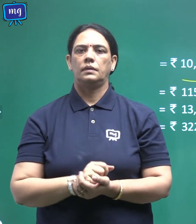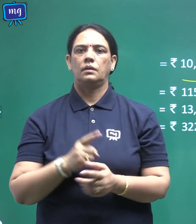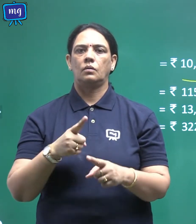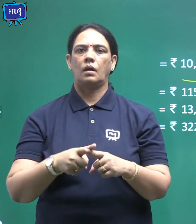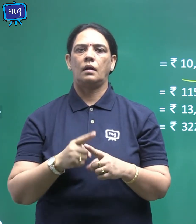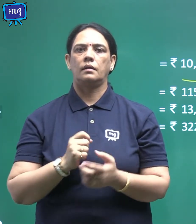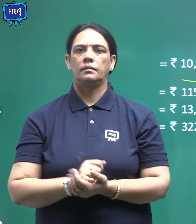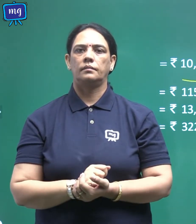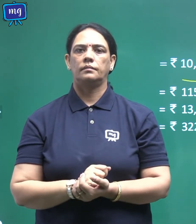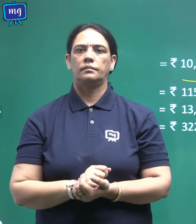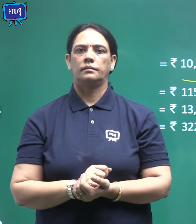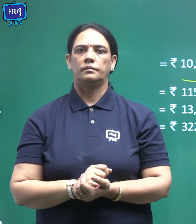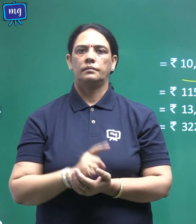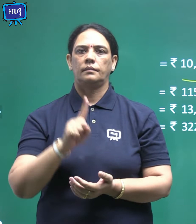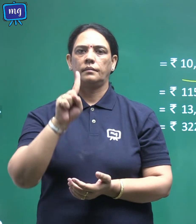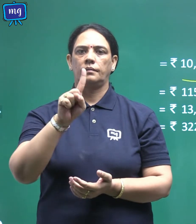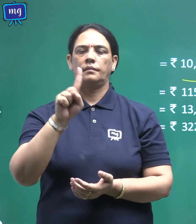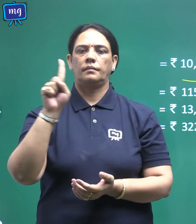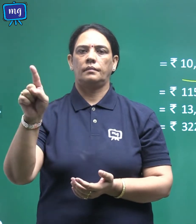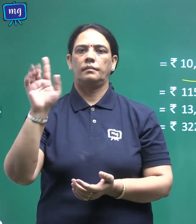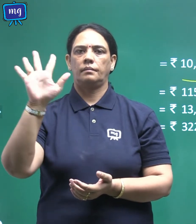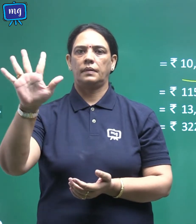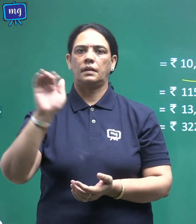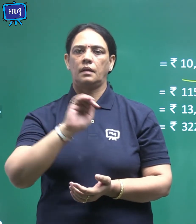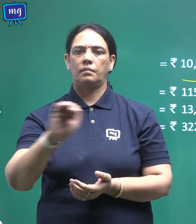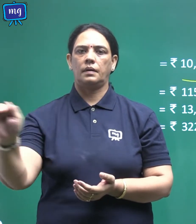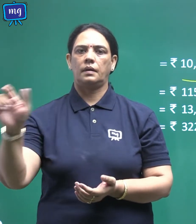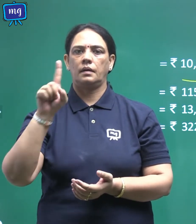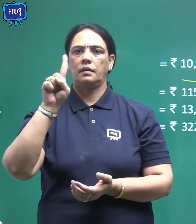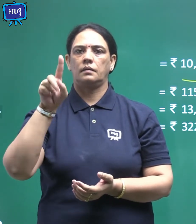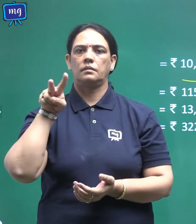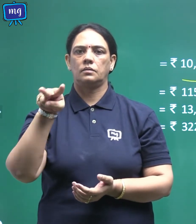गुणा 115 बटे 100